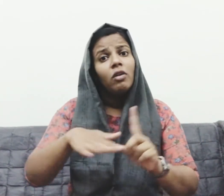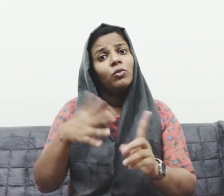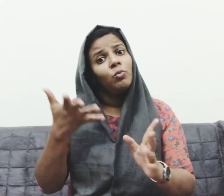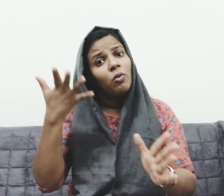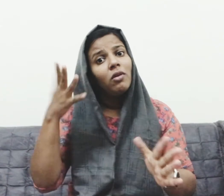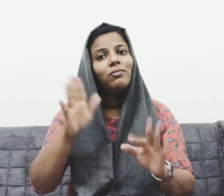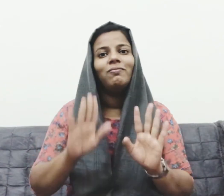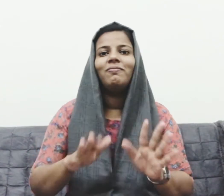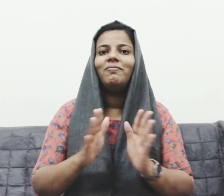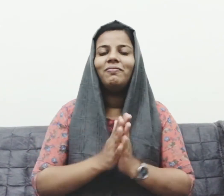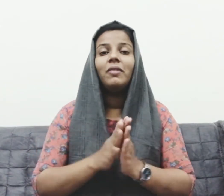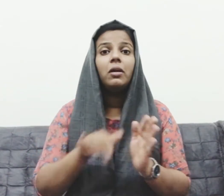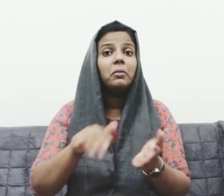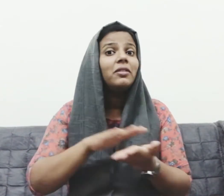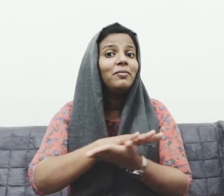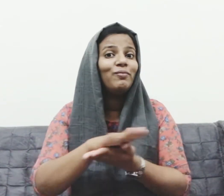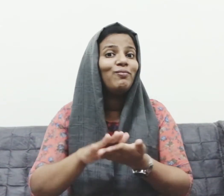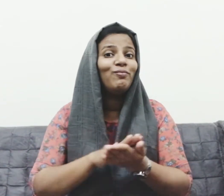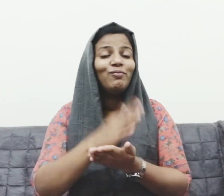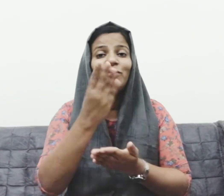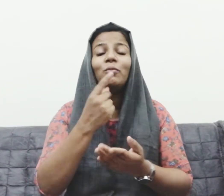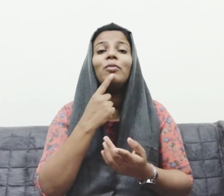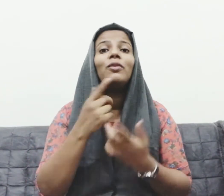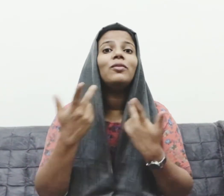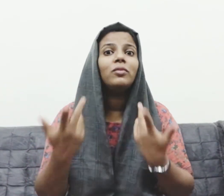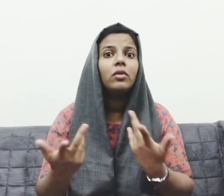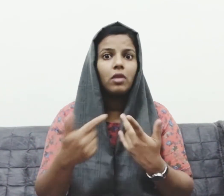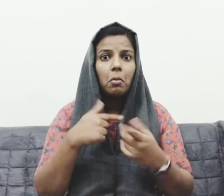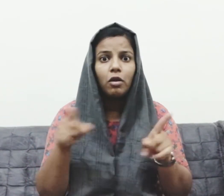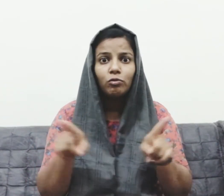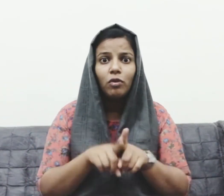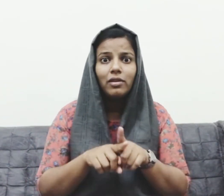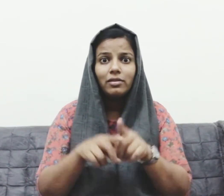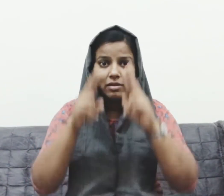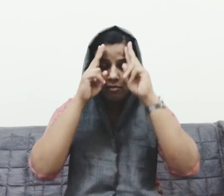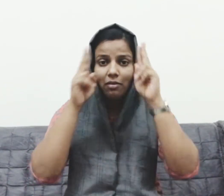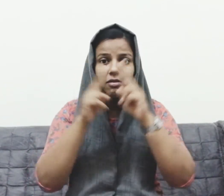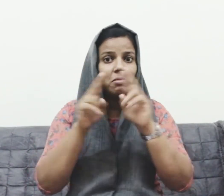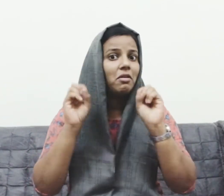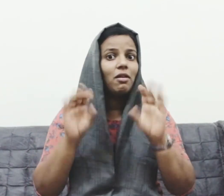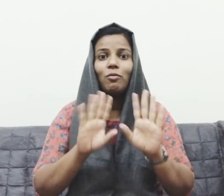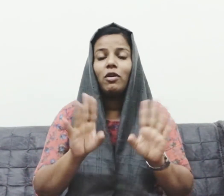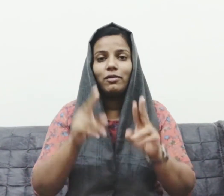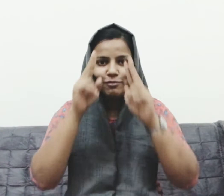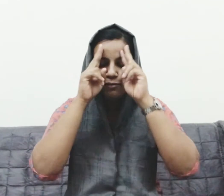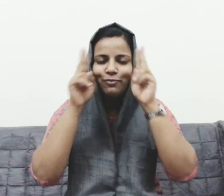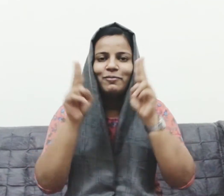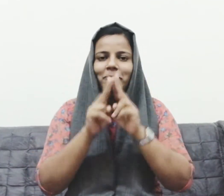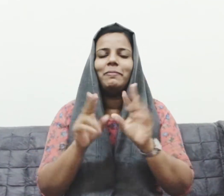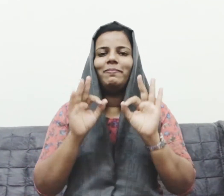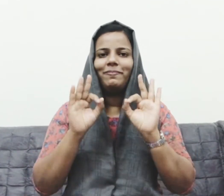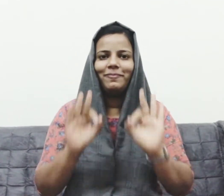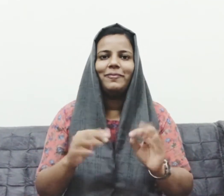സാഹചര്യങ്ങളുണ്ട്. പക്ഷേ പരിശുദ്ധാത്മാവ് നമ്മളോട് പറയുക, ബട്ട് നമ്മൾ അങ്ങനെ ആയിരിക്കരുത്. നമ്മൾ എന്തായിരിക്കണം? നമ്മൾ സമാധാനം ആചരിച്ച്